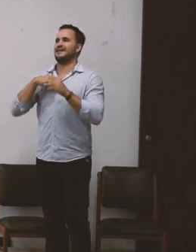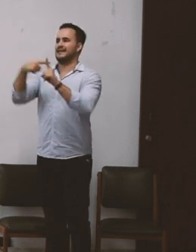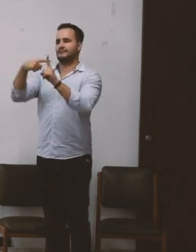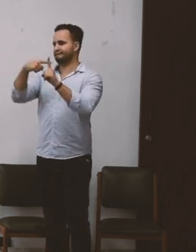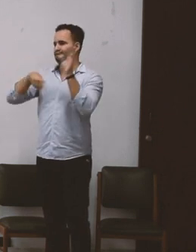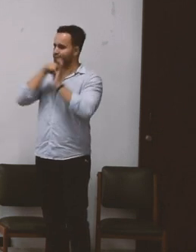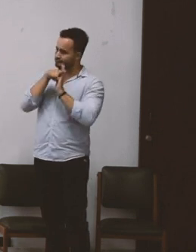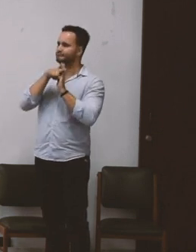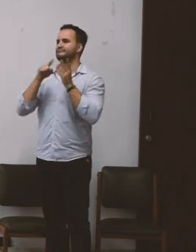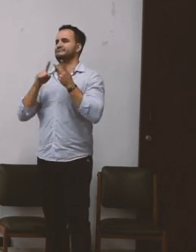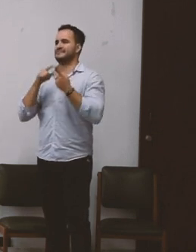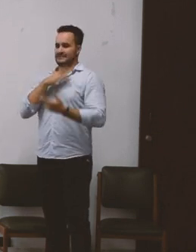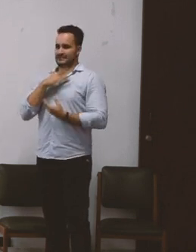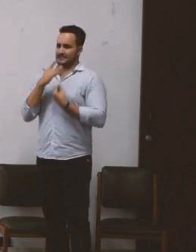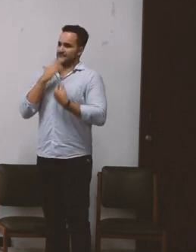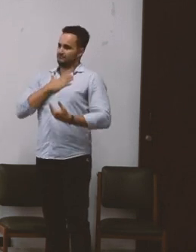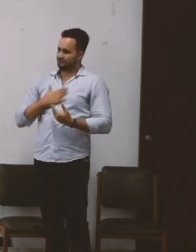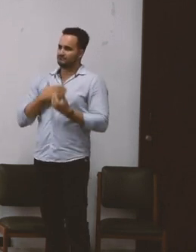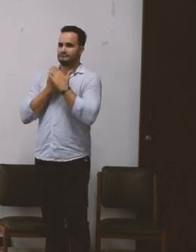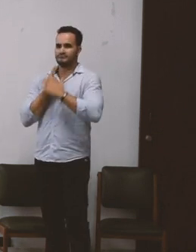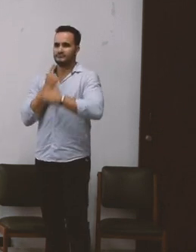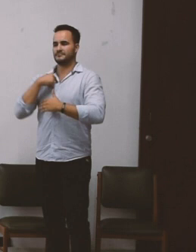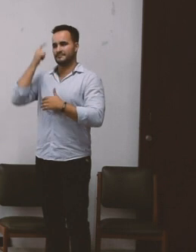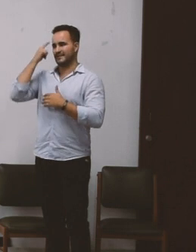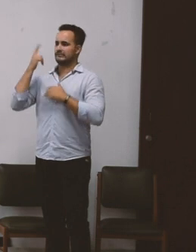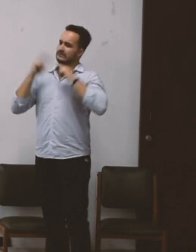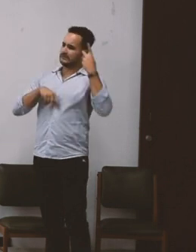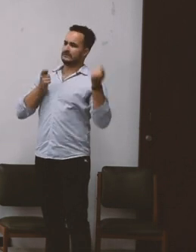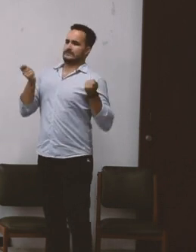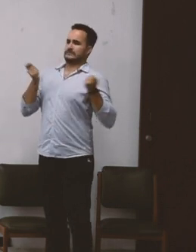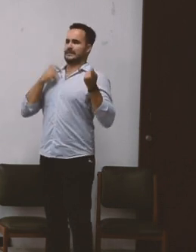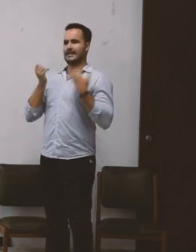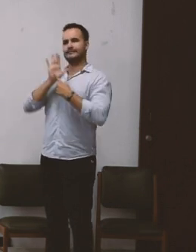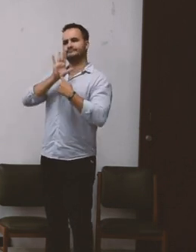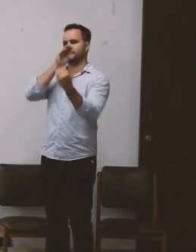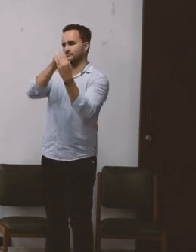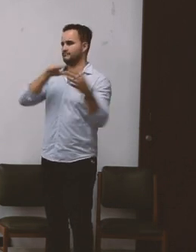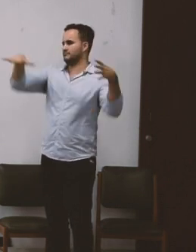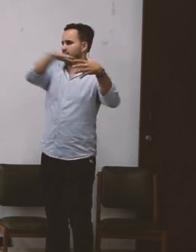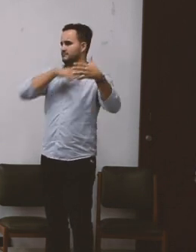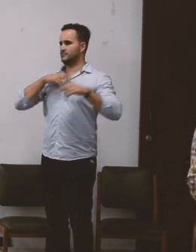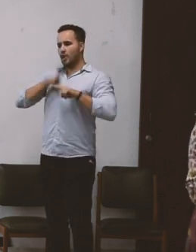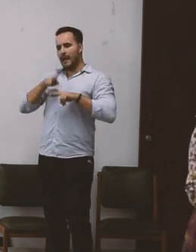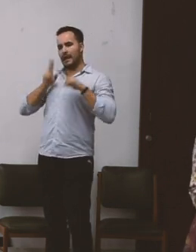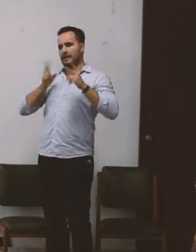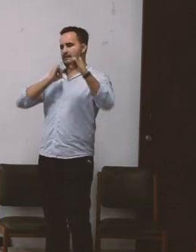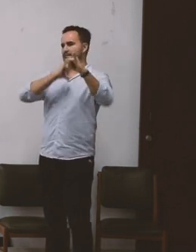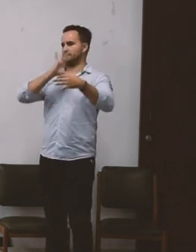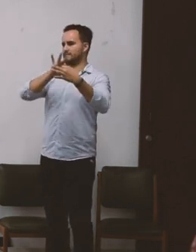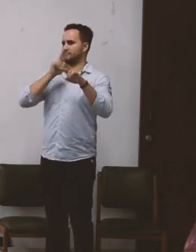como requisito afectivo para preservar una imagen de salud, adaptación y normalidad. Entendamos,